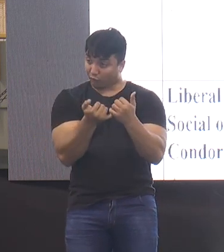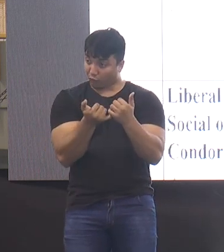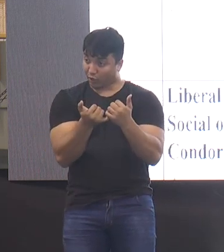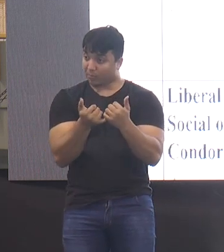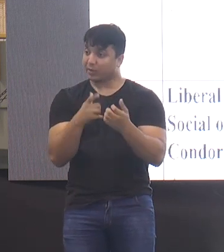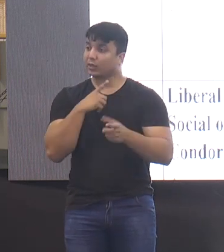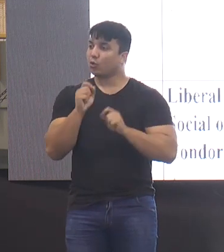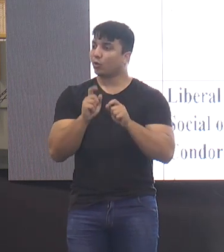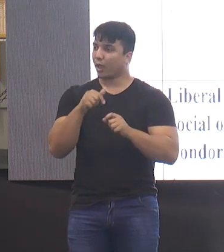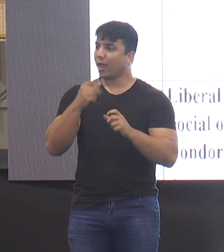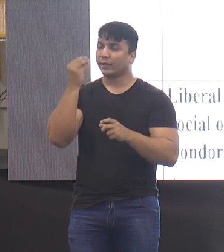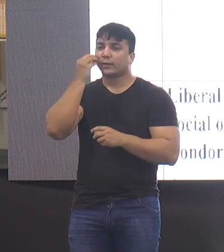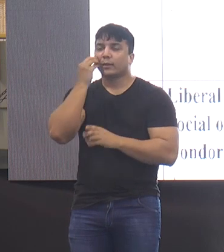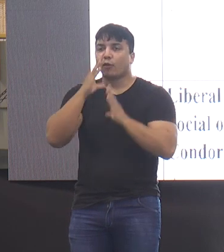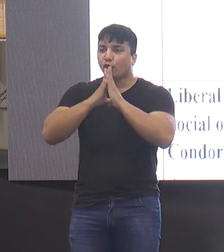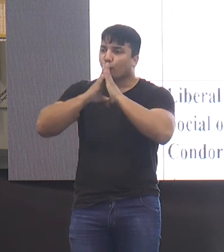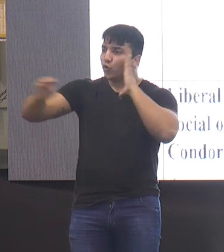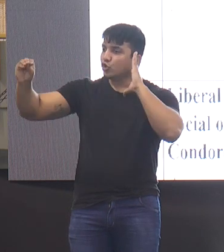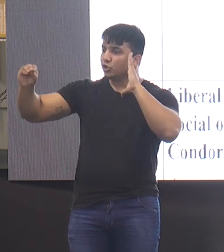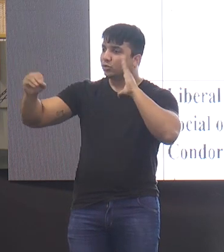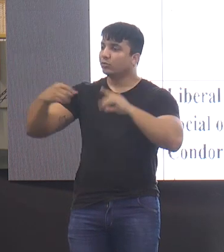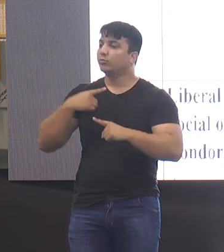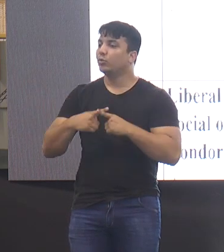videogame, é ou não é um tipo de fuga?